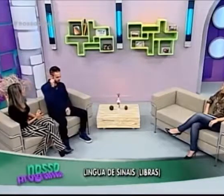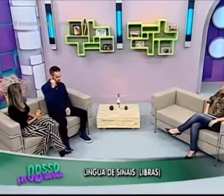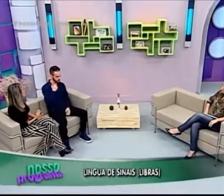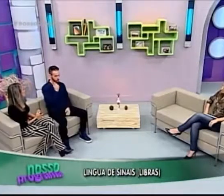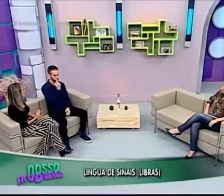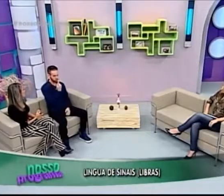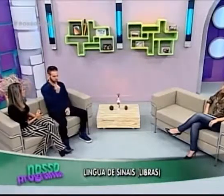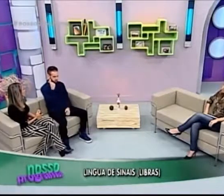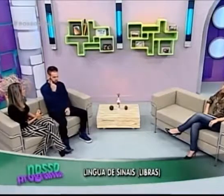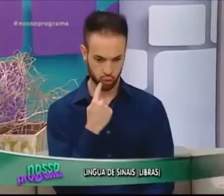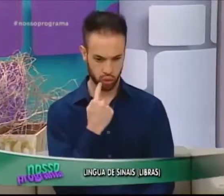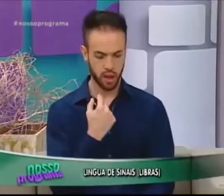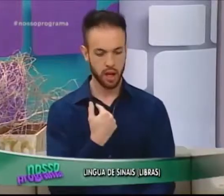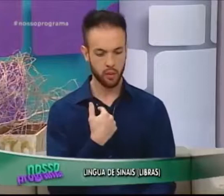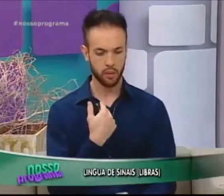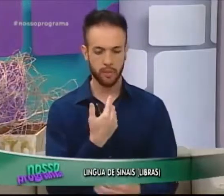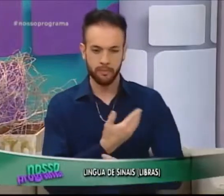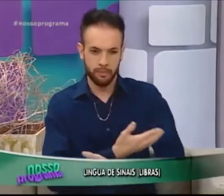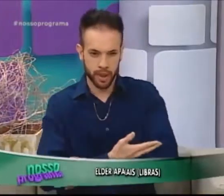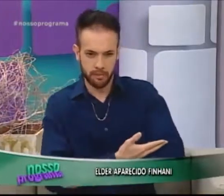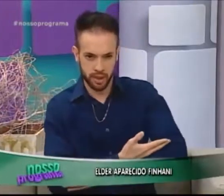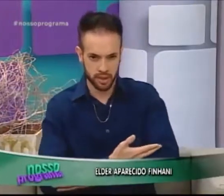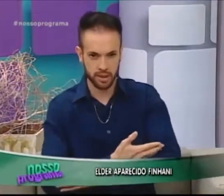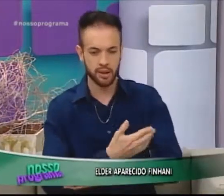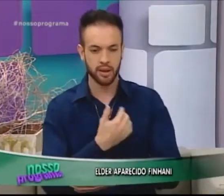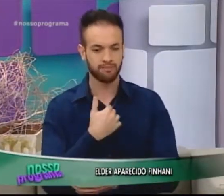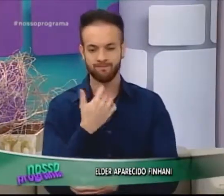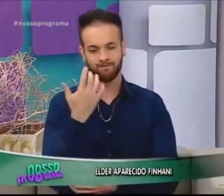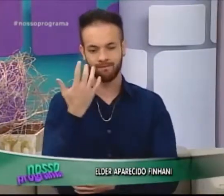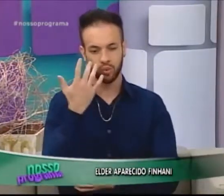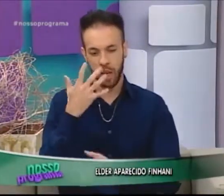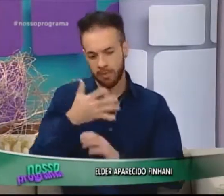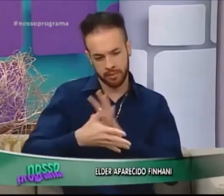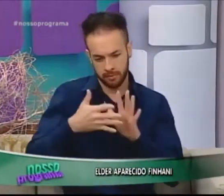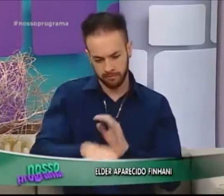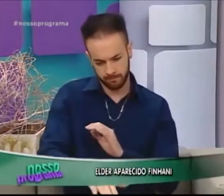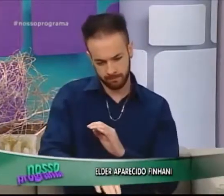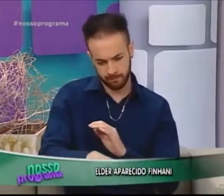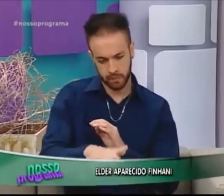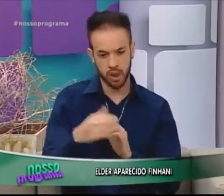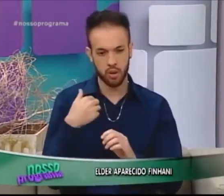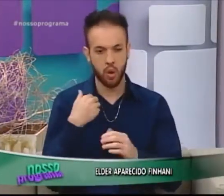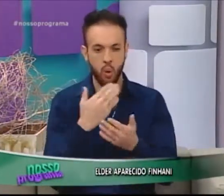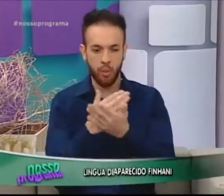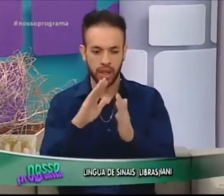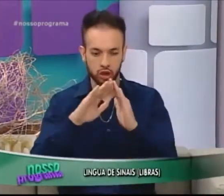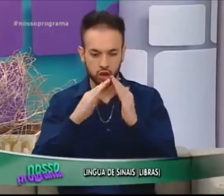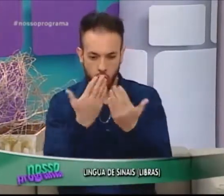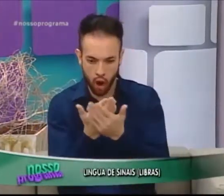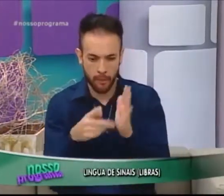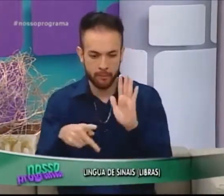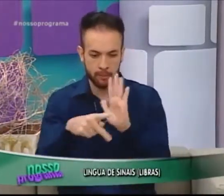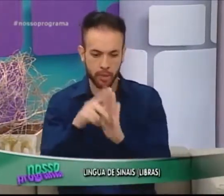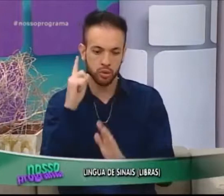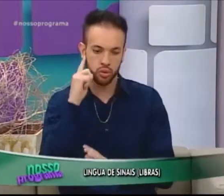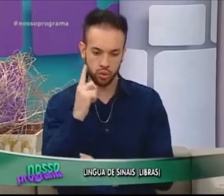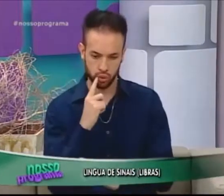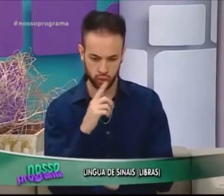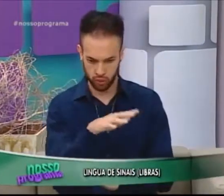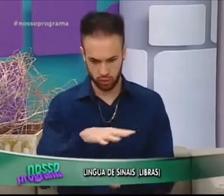Minha família é toda ouvinte, eu sou o único surdo. Quando eu era bebê, eu não sabia me comunicar. Eu fui crescendo, fui